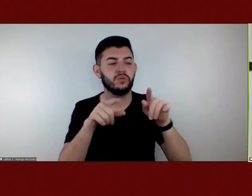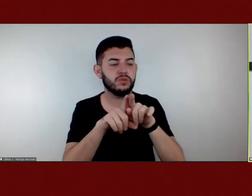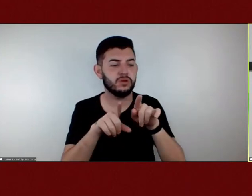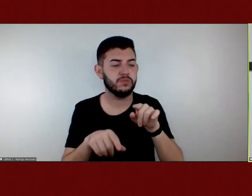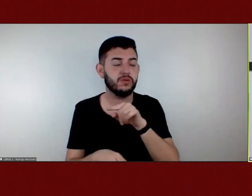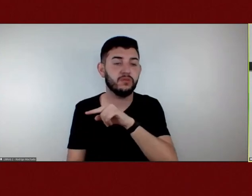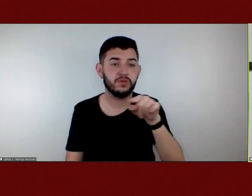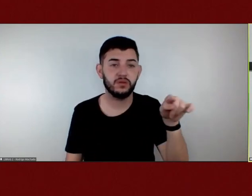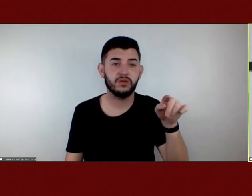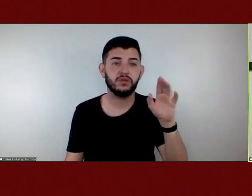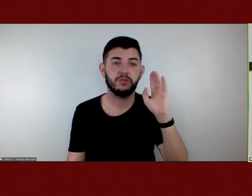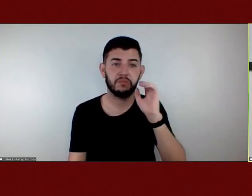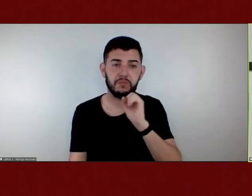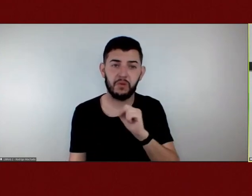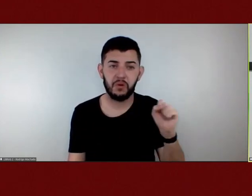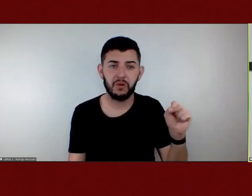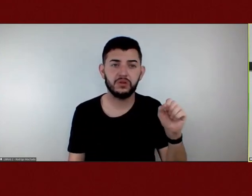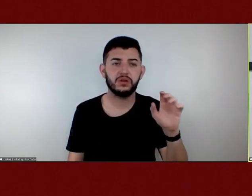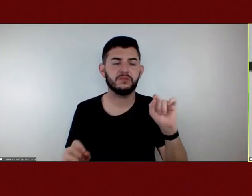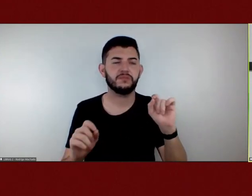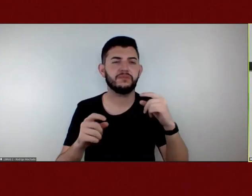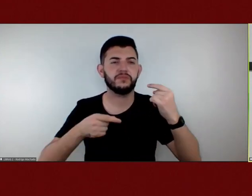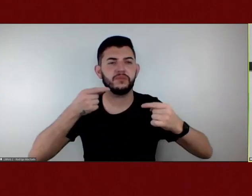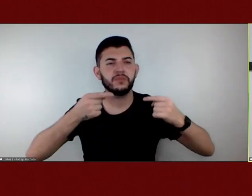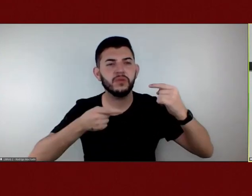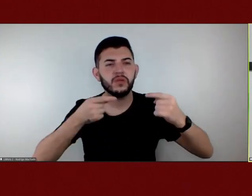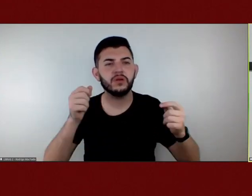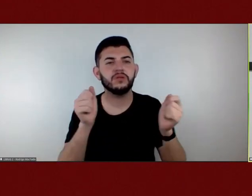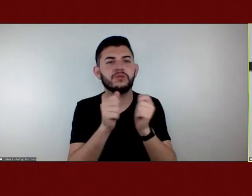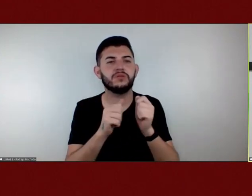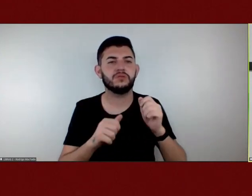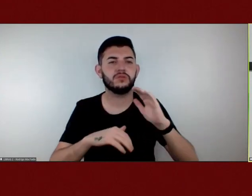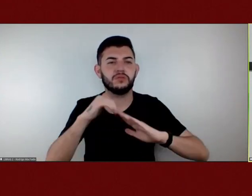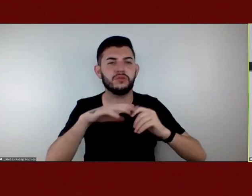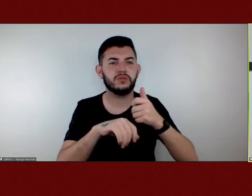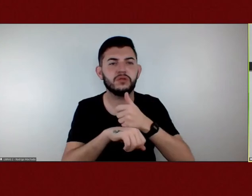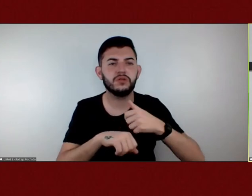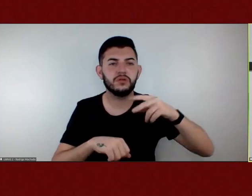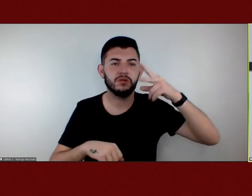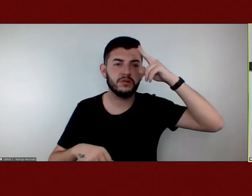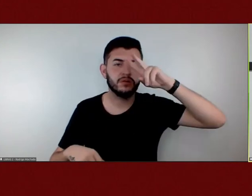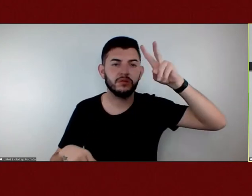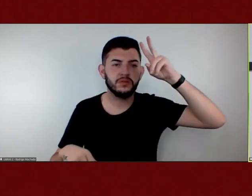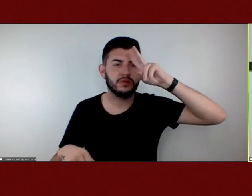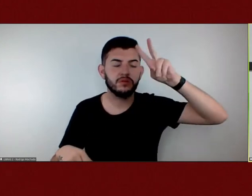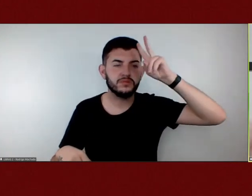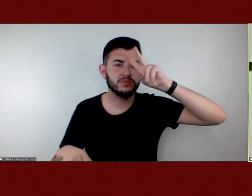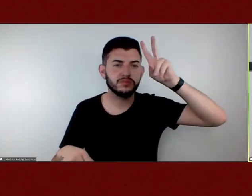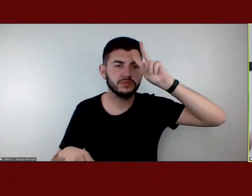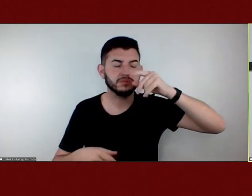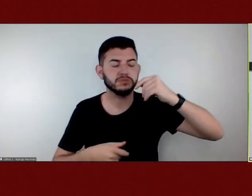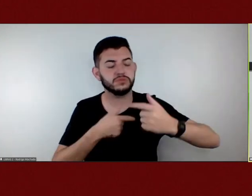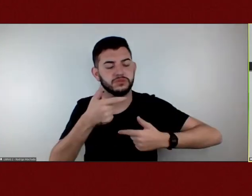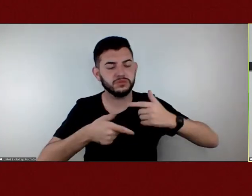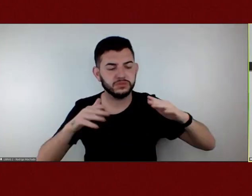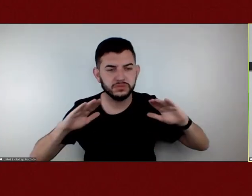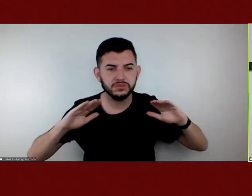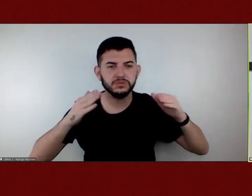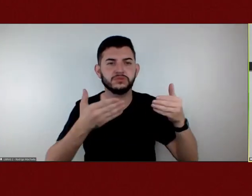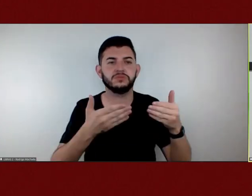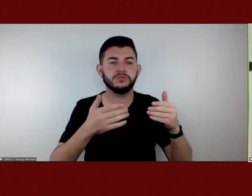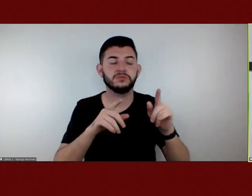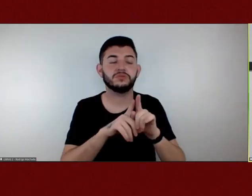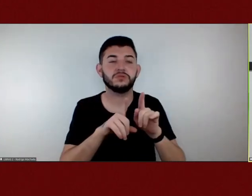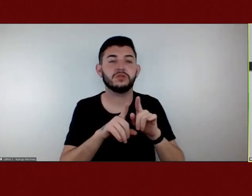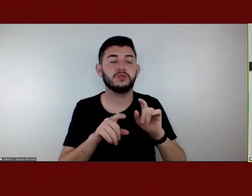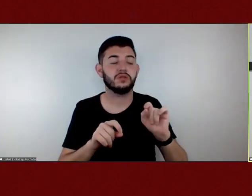fazer debates com historiadores e trazer para o presente toda uma lembrança de um